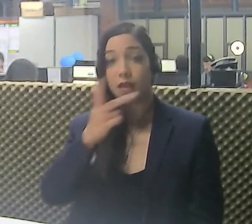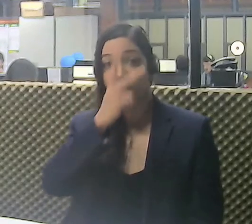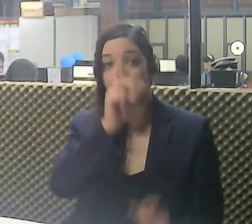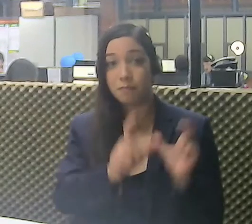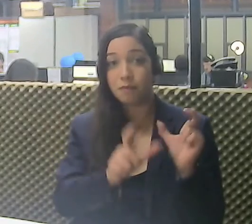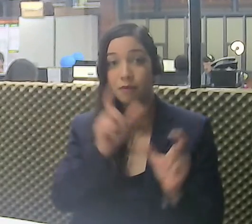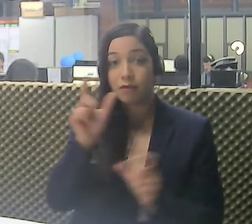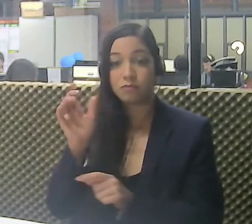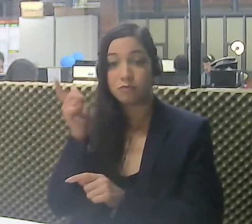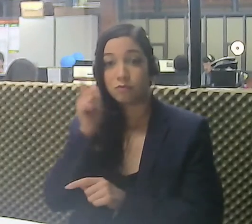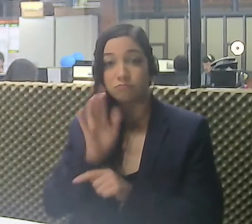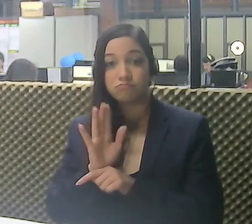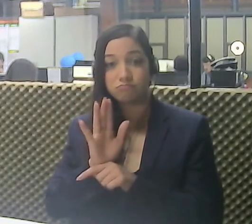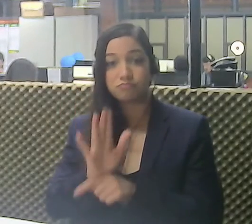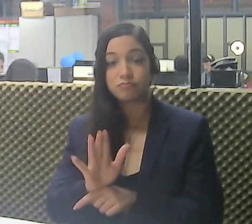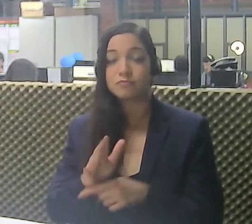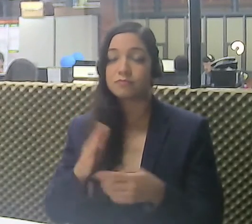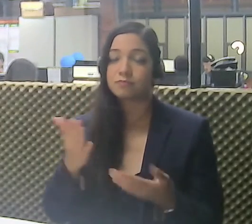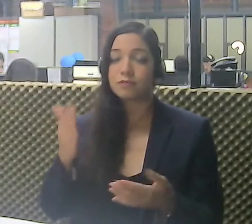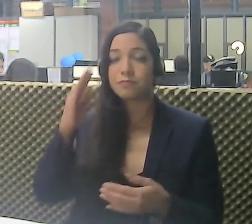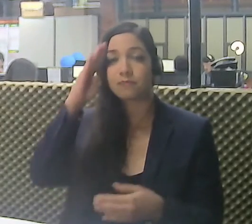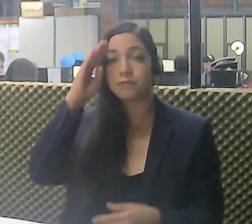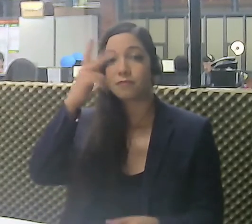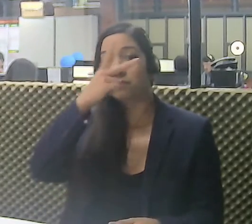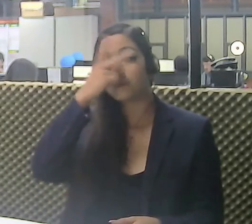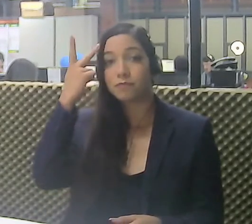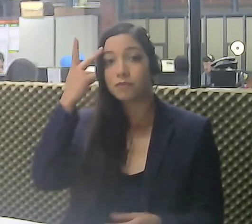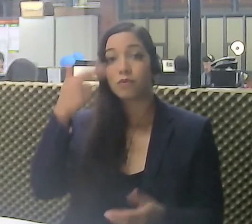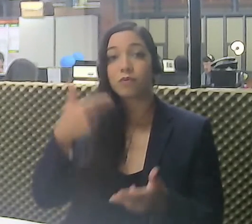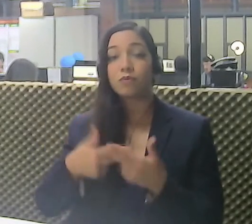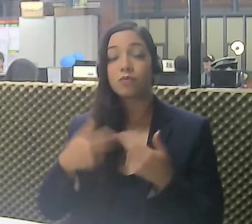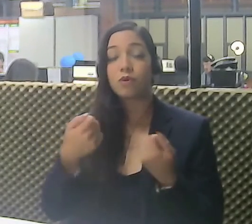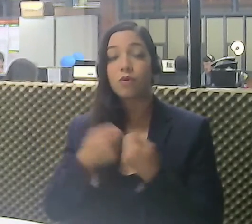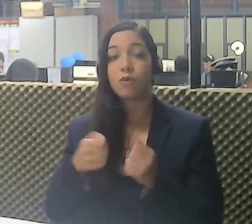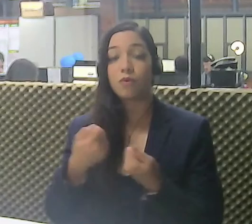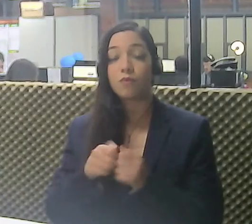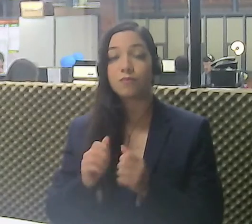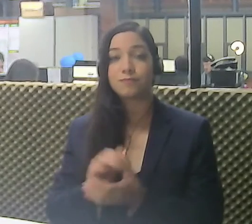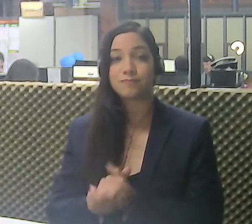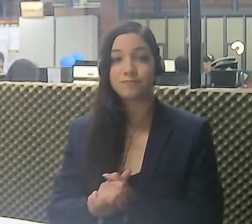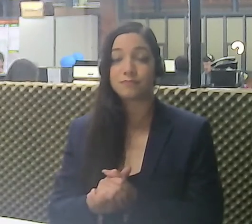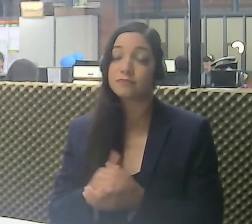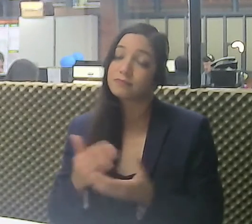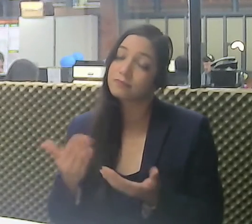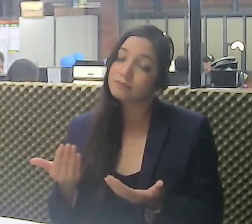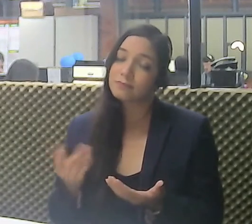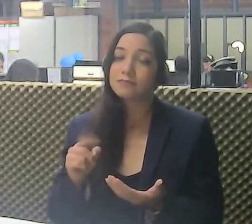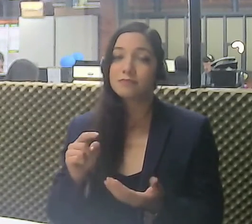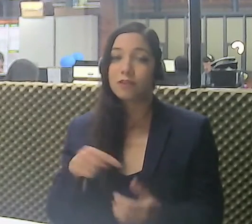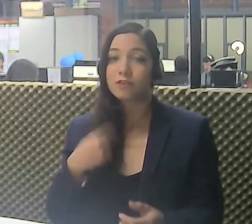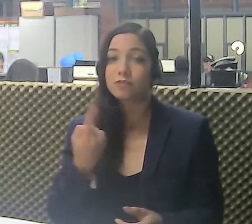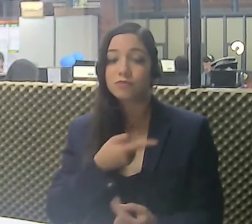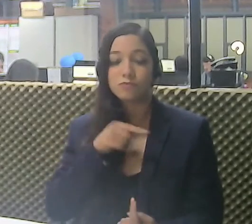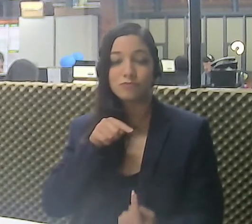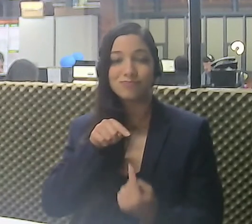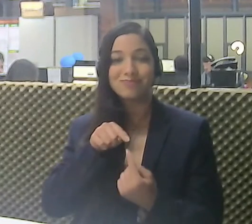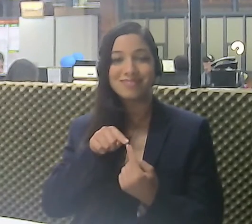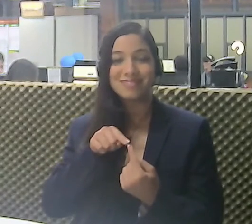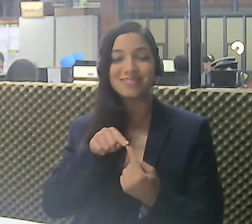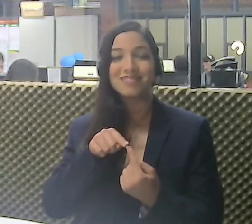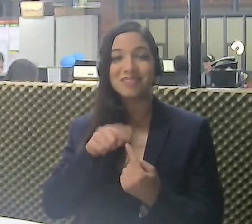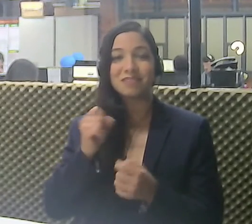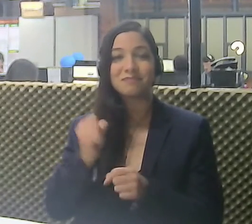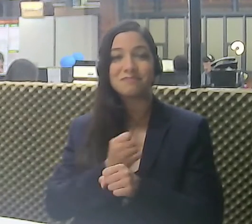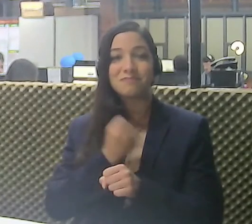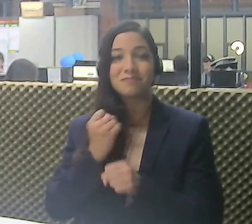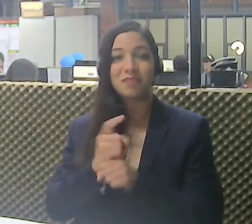as beneficiadas, principalmente as pessoas usuárias do transporte público. Então, esse é o nosso objetivo, essa obra